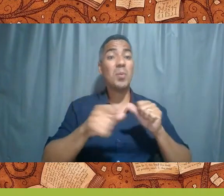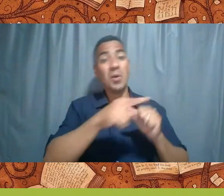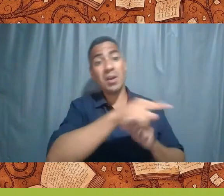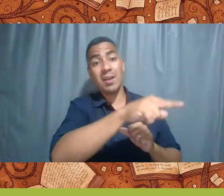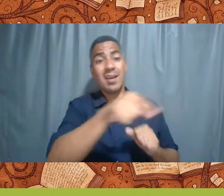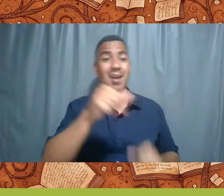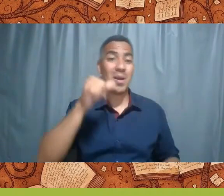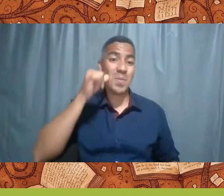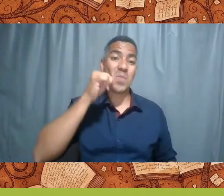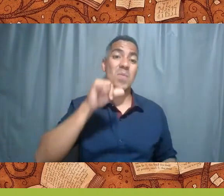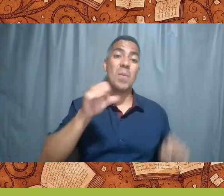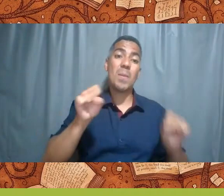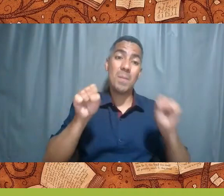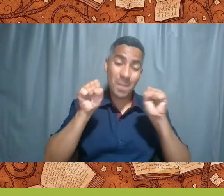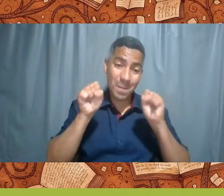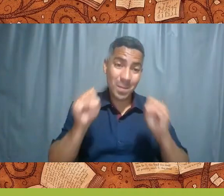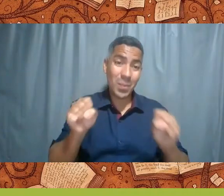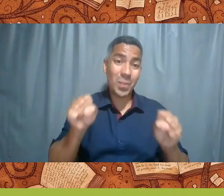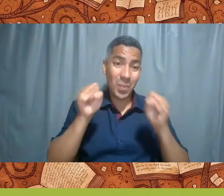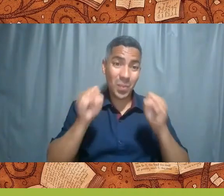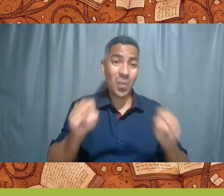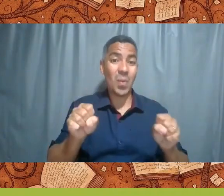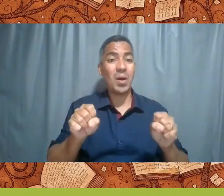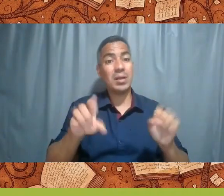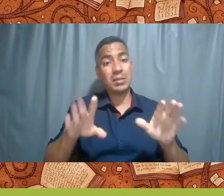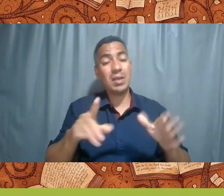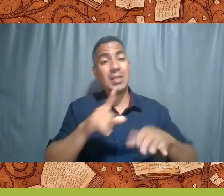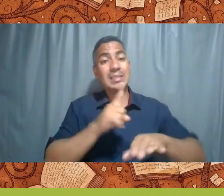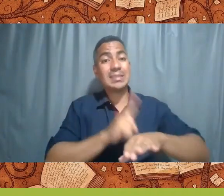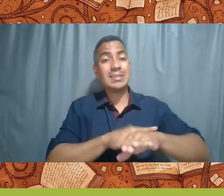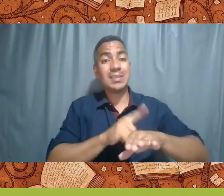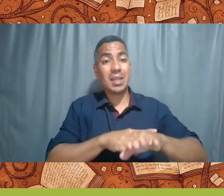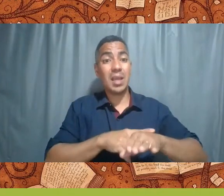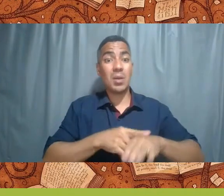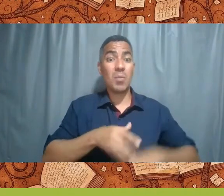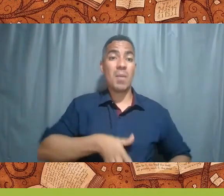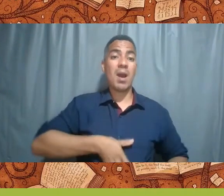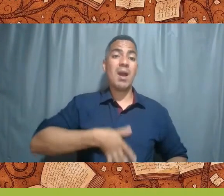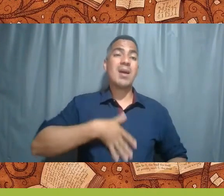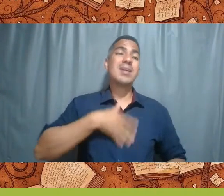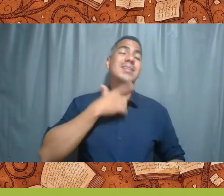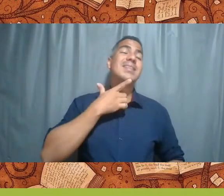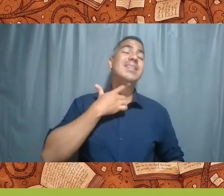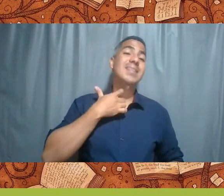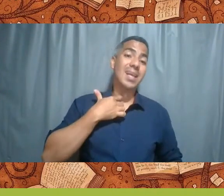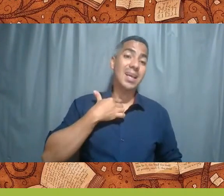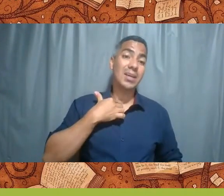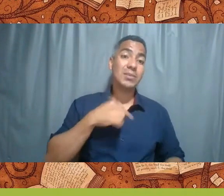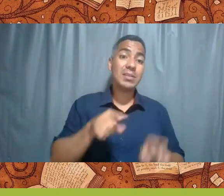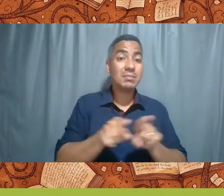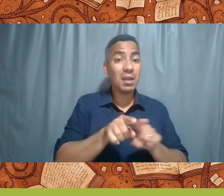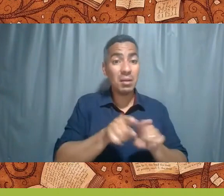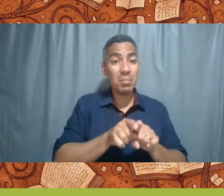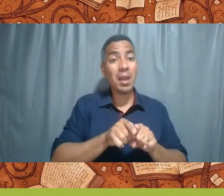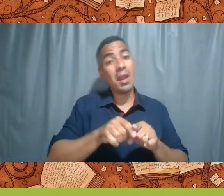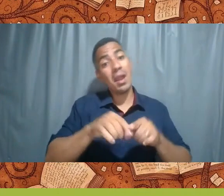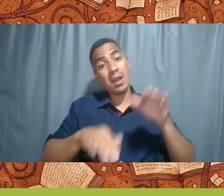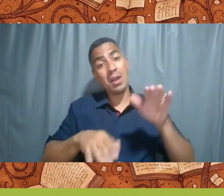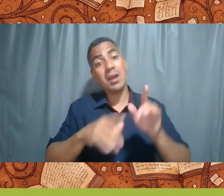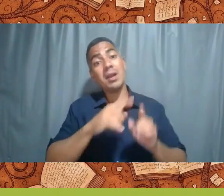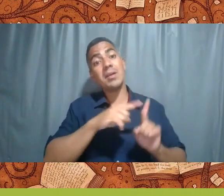de separar o tempo do desejo do tempo da reprodução. Né? As mulheres poderiam agora